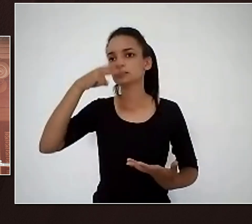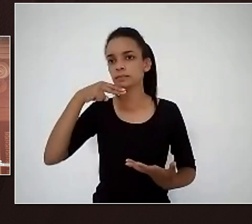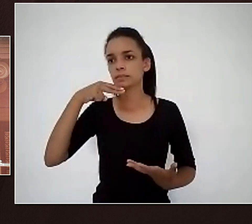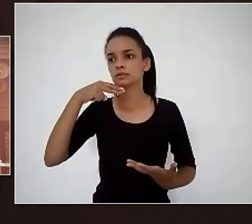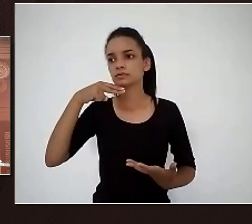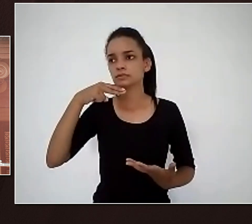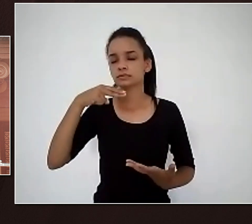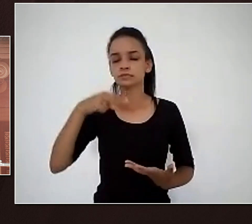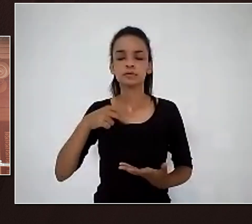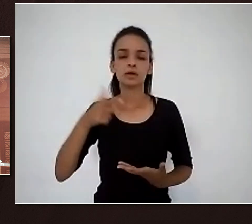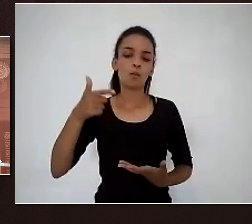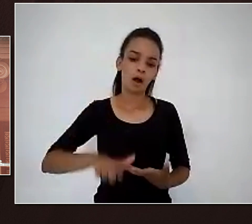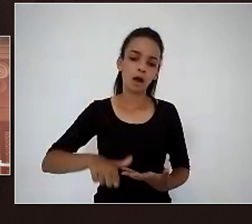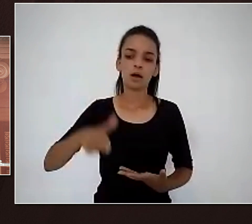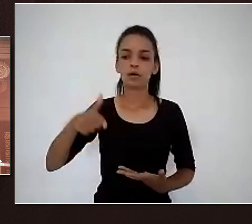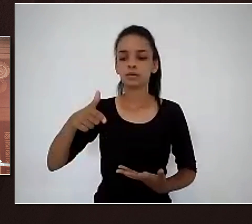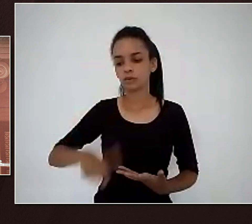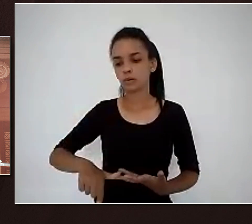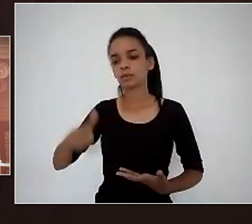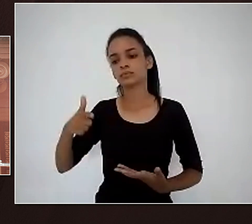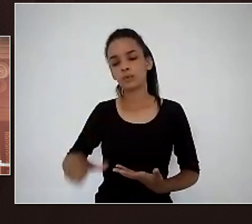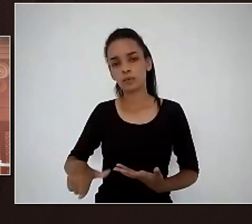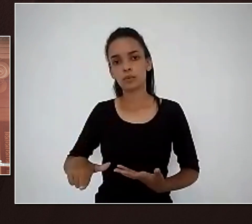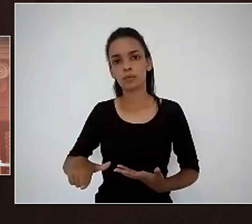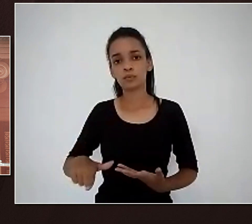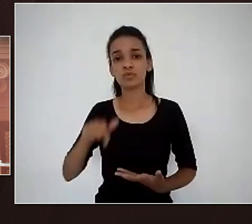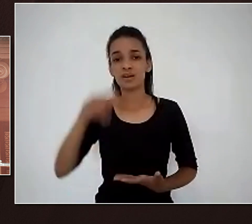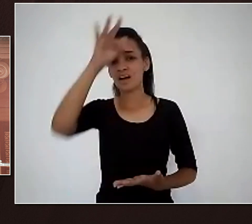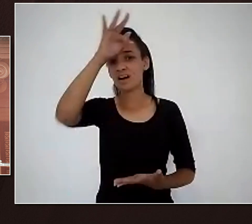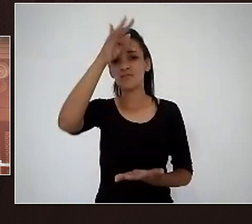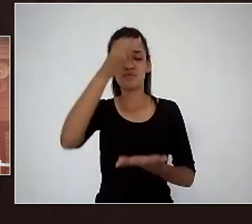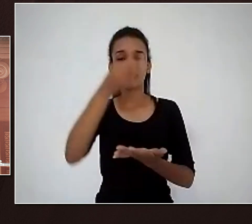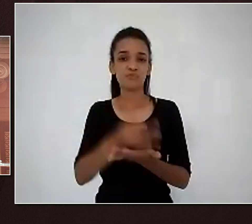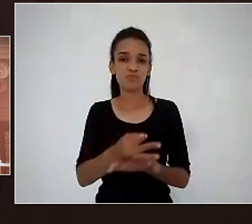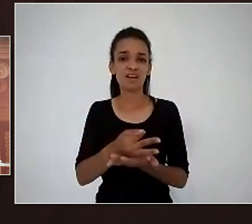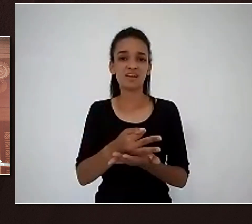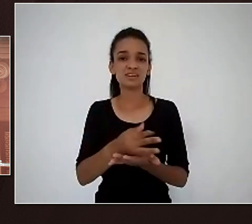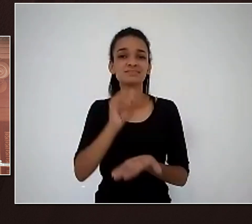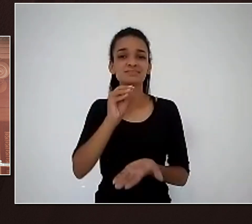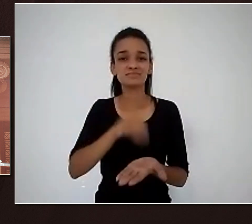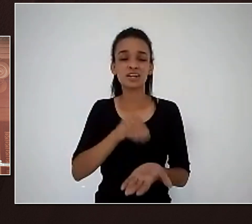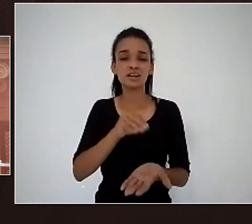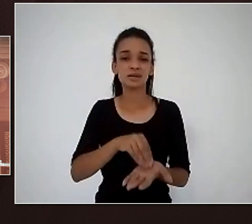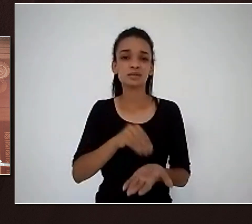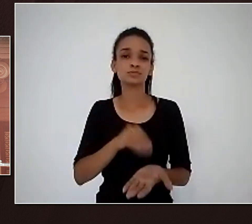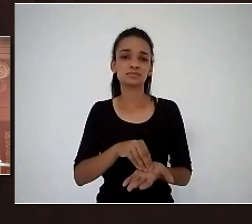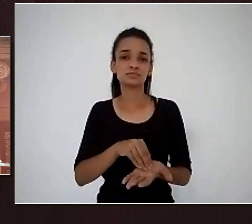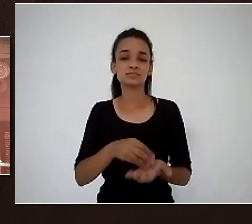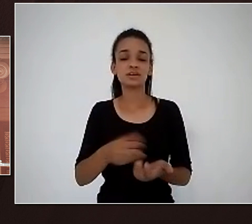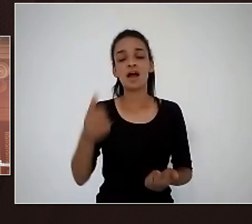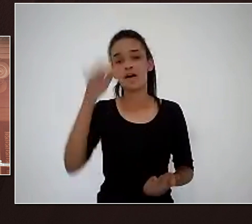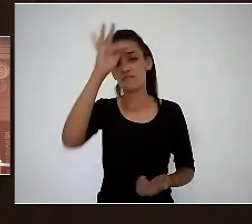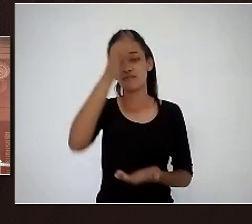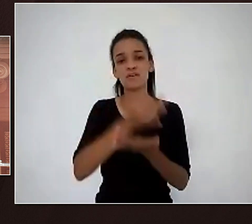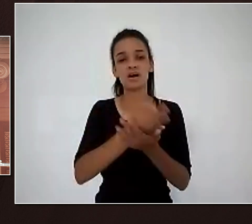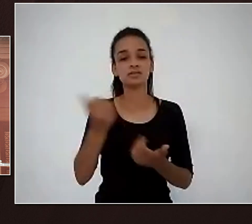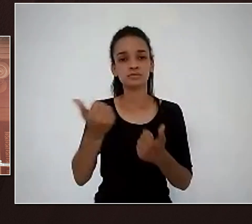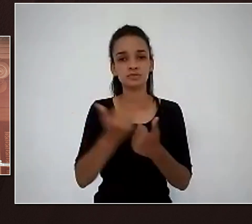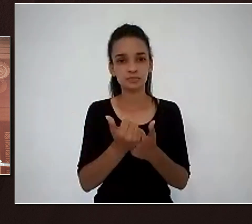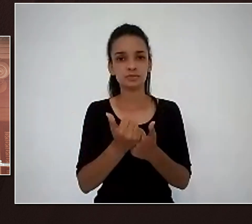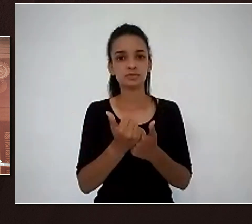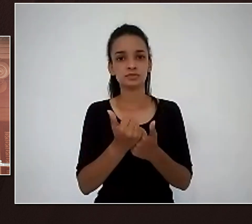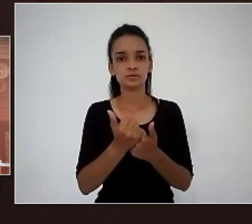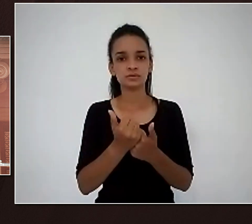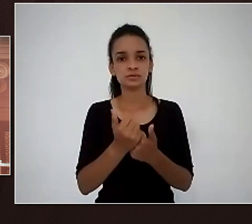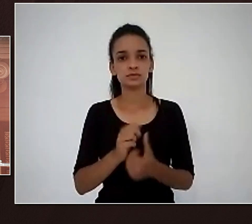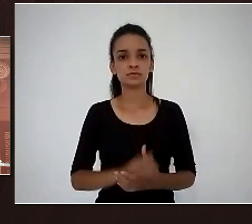fé em Cristo. Nós temos que ter fé em Cristo. O Espírito conduz de uma maneira viva, embora tenhamos a palavra